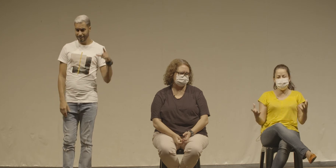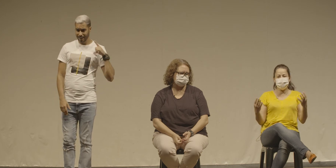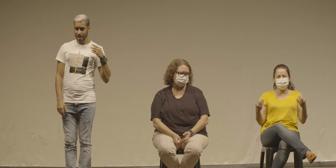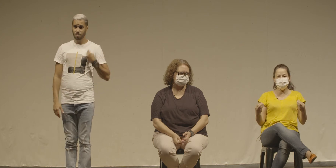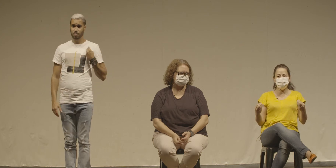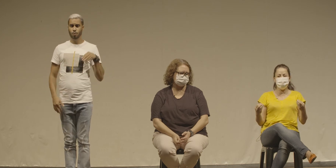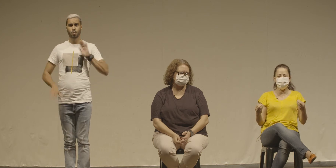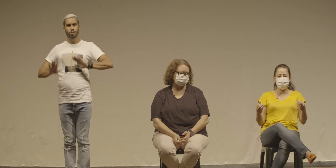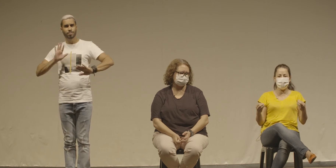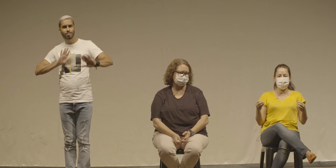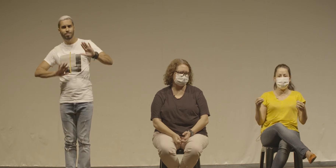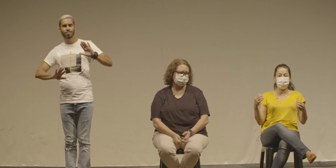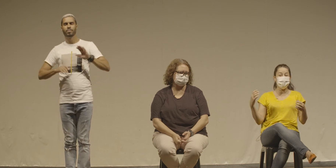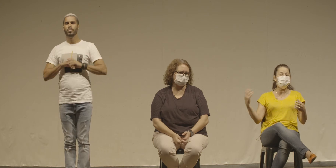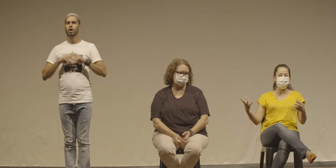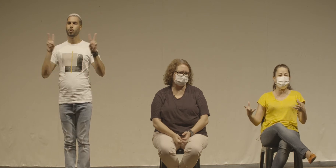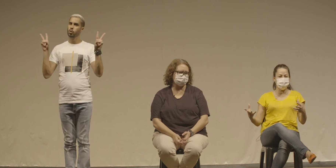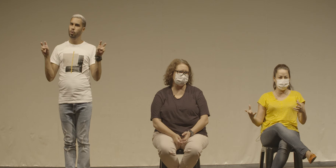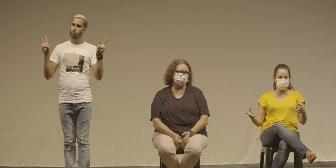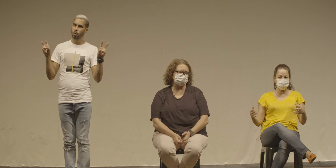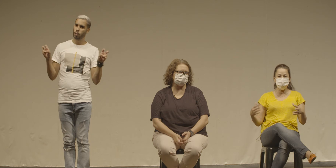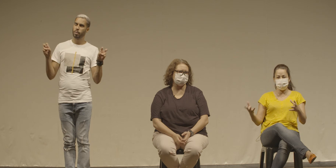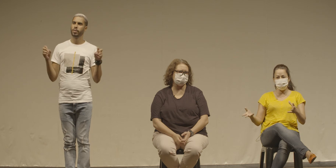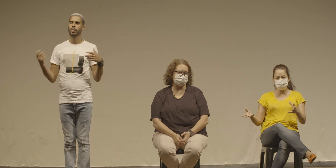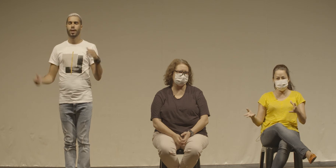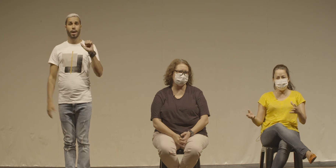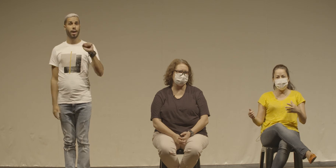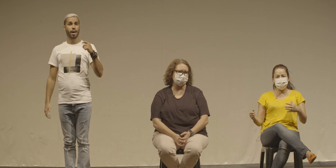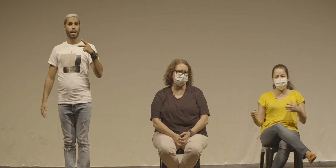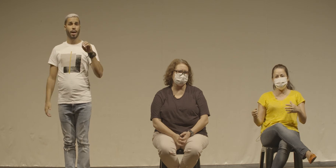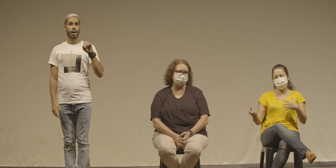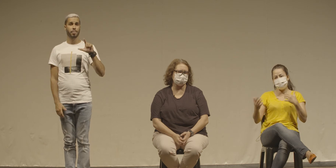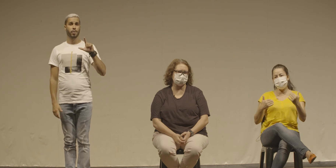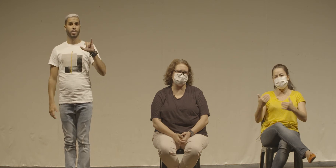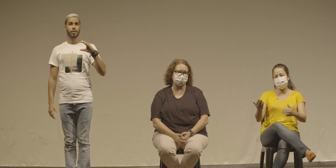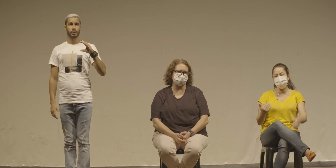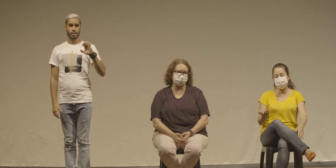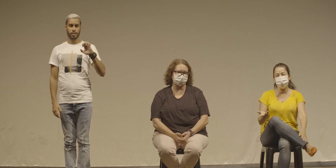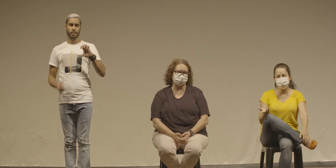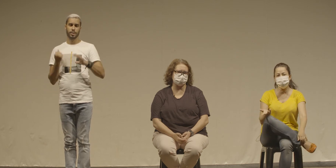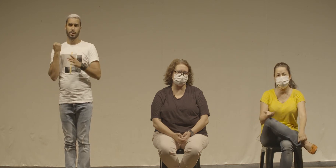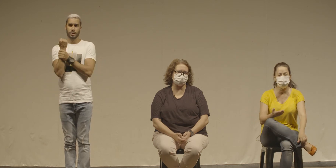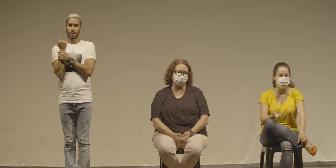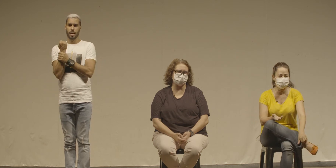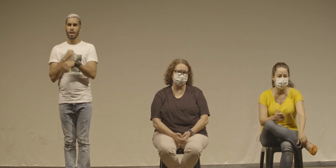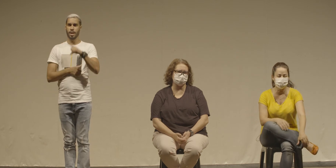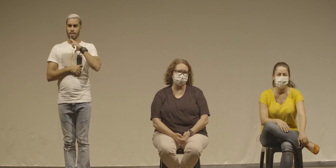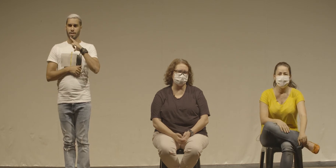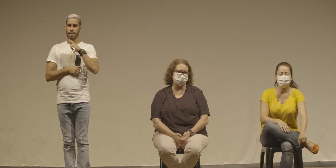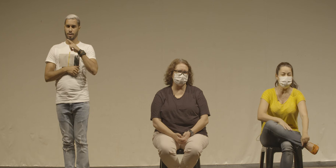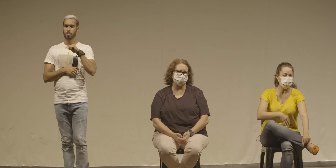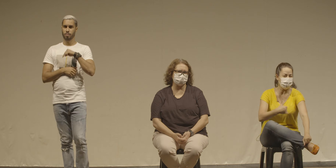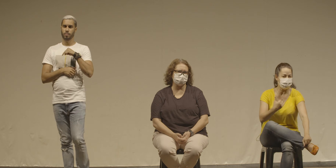cuidado em relação à nossa apólice de seguros. A gente tem uma apólice que tem esse risco dividido com a